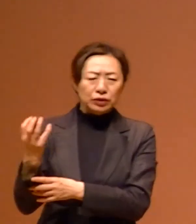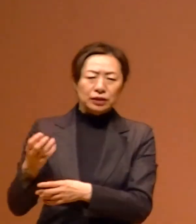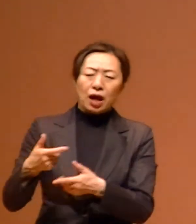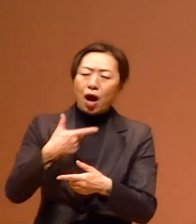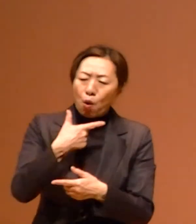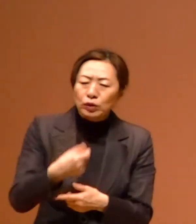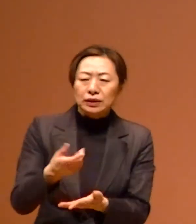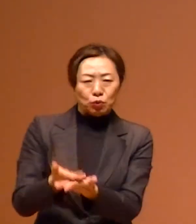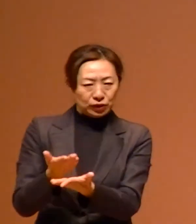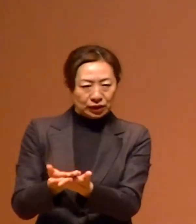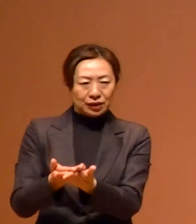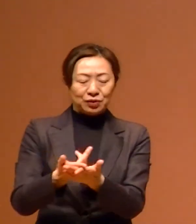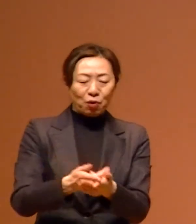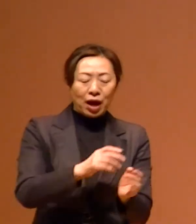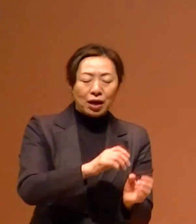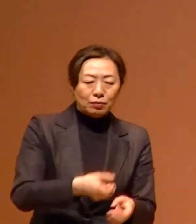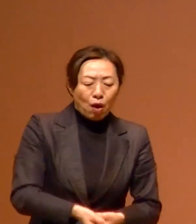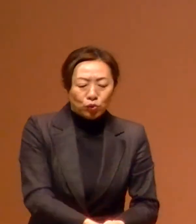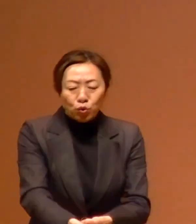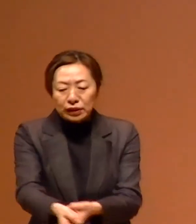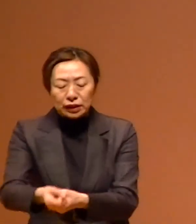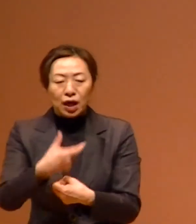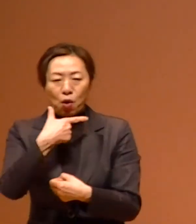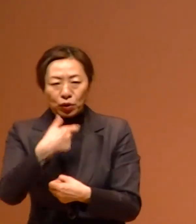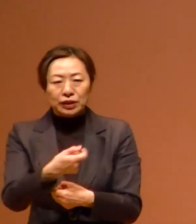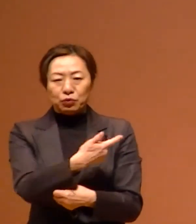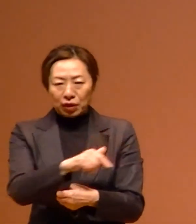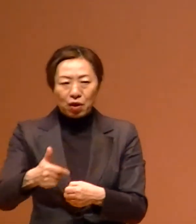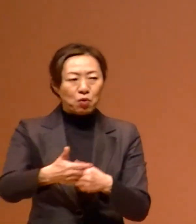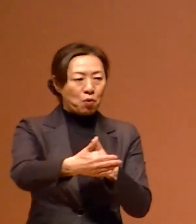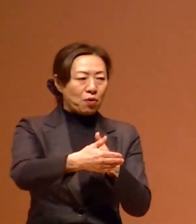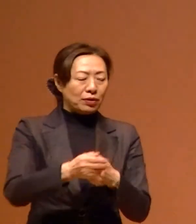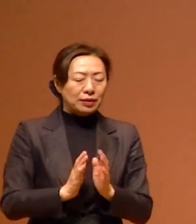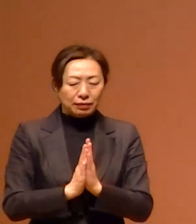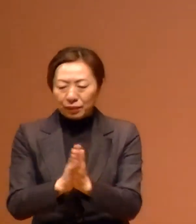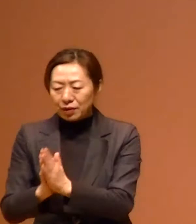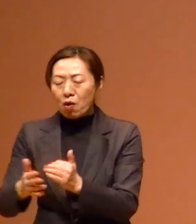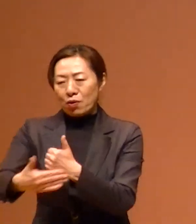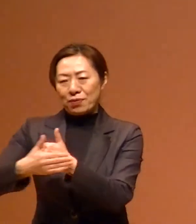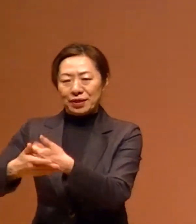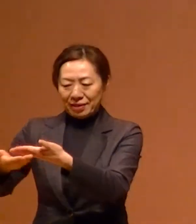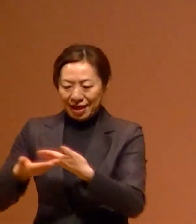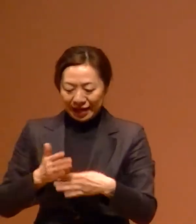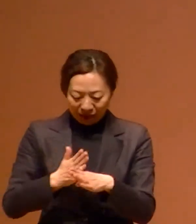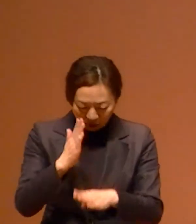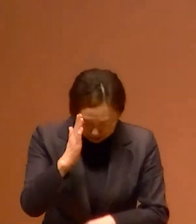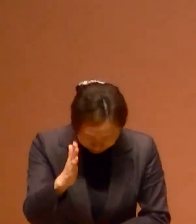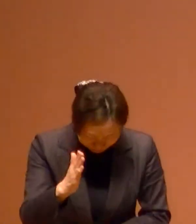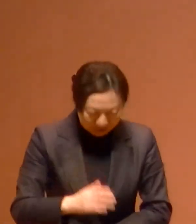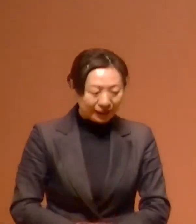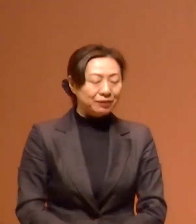除機が欲しいって、それもたくさん支援していただきました。ありがとうございます。